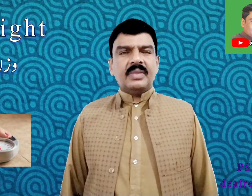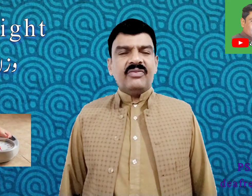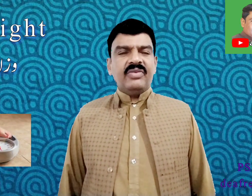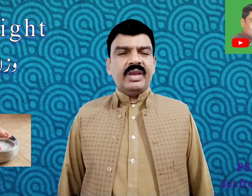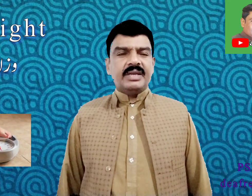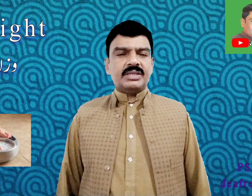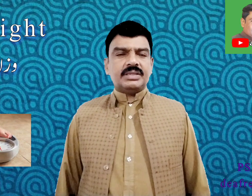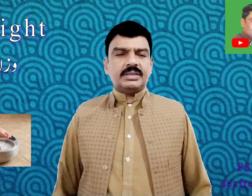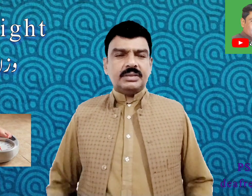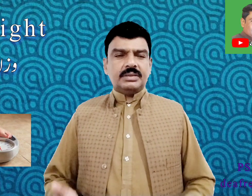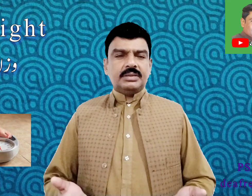वेट,